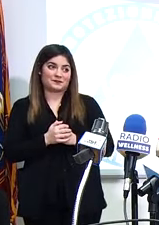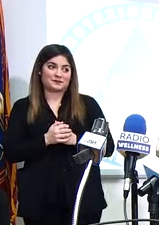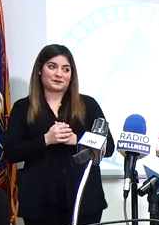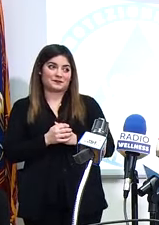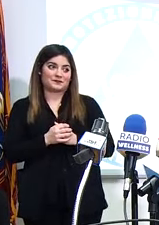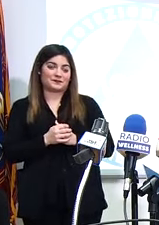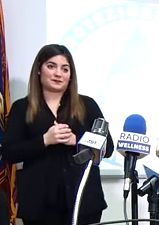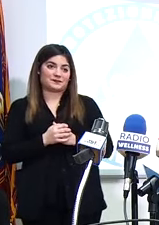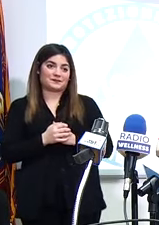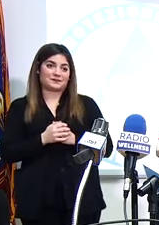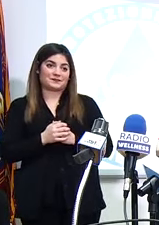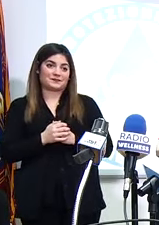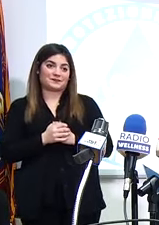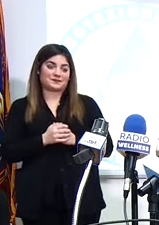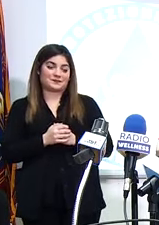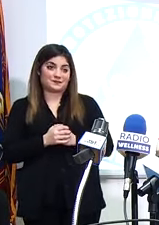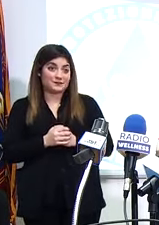Prego.